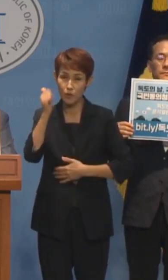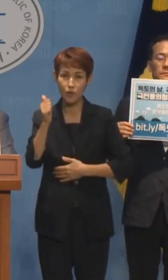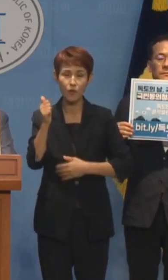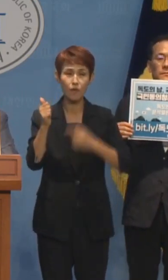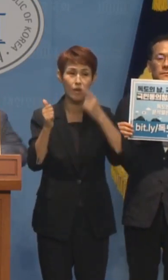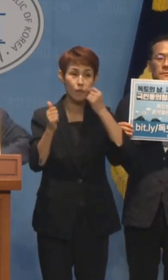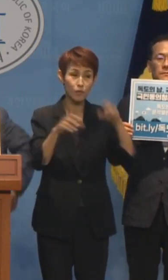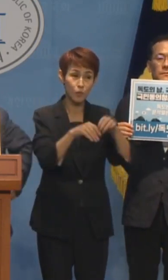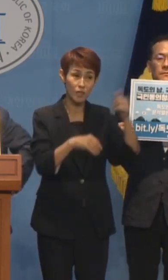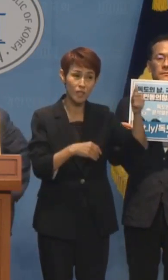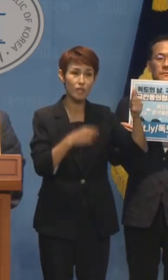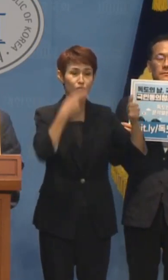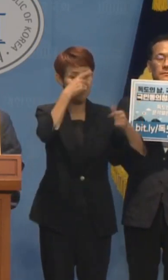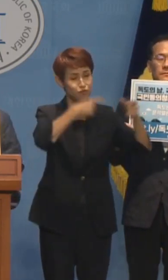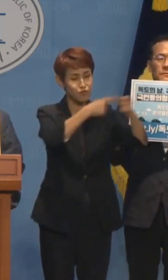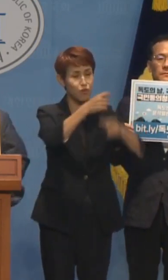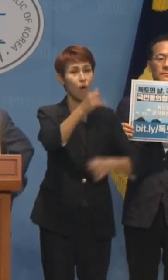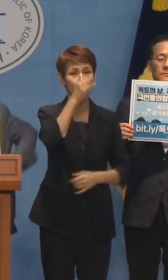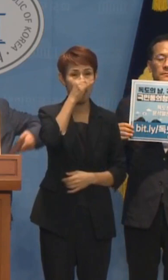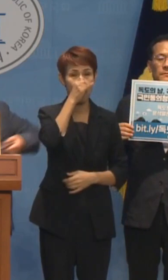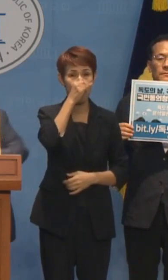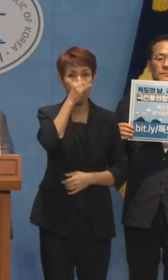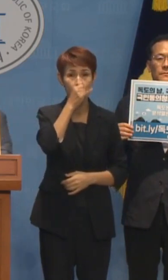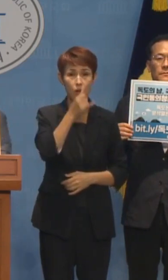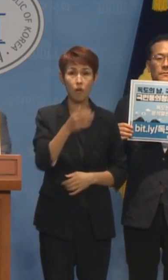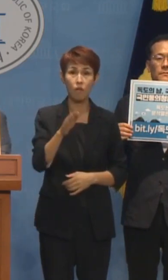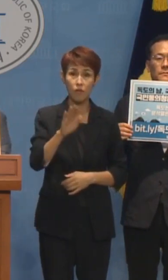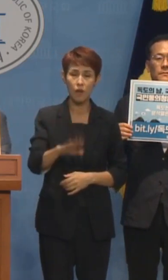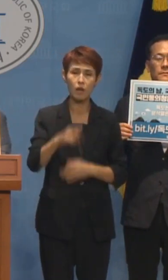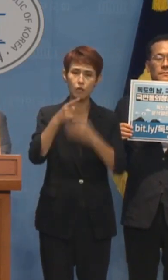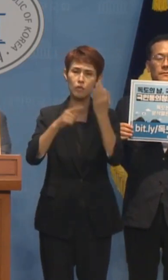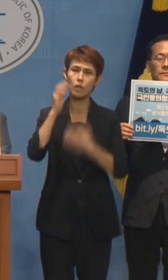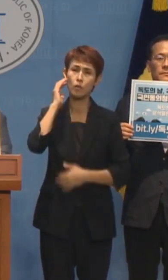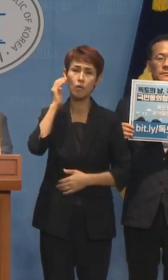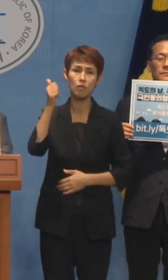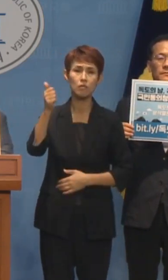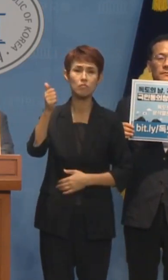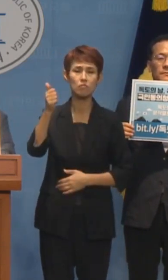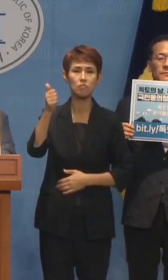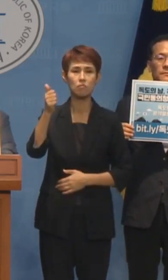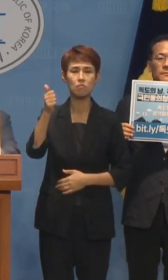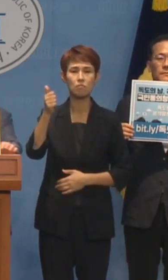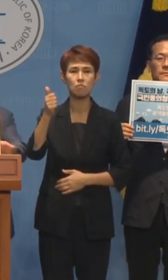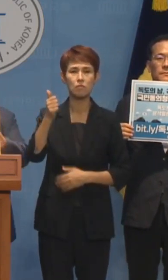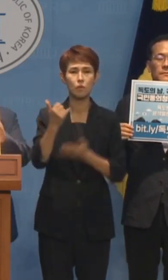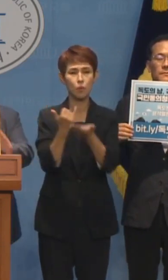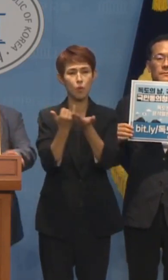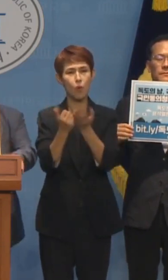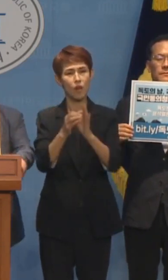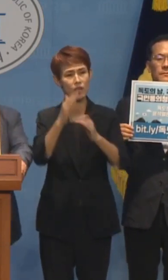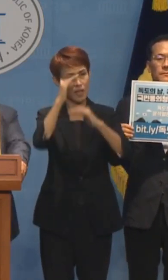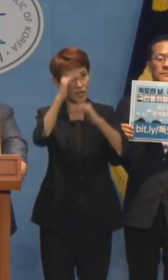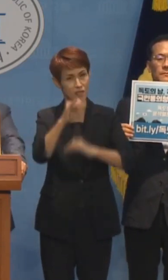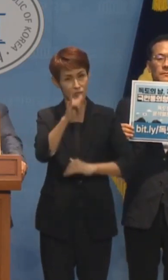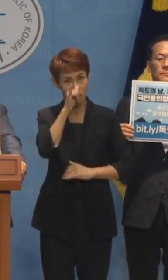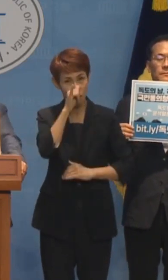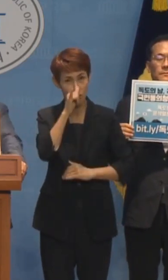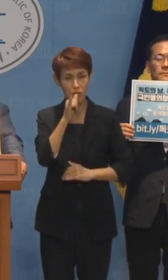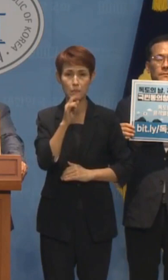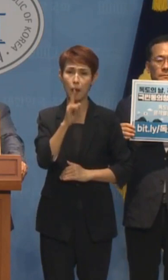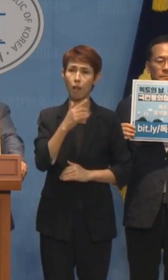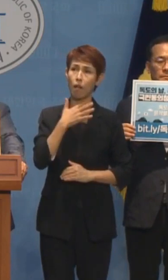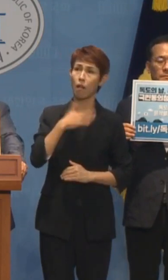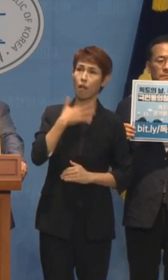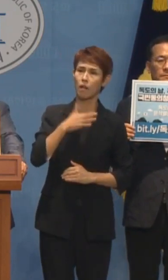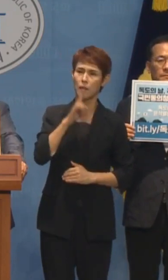언론보도 하면 분명히 독도가 나왔다 했는데 윤선 대통령 그것을 부인하지 못하고 있습니다 명백히 부인한 적이 없습니다